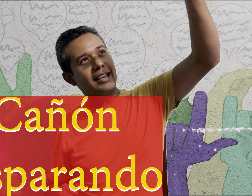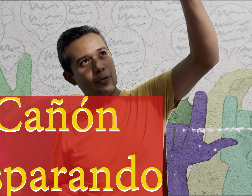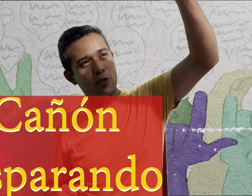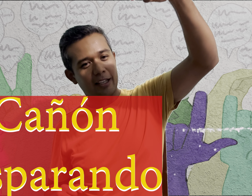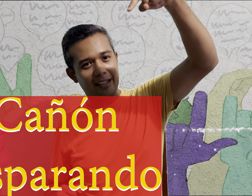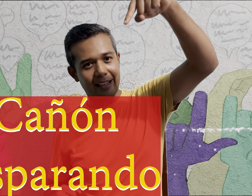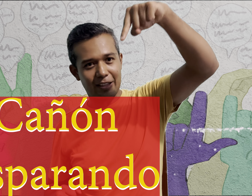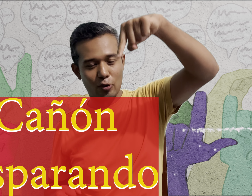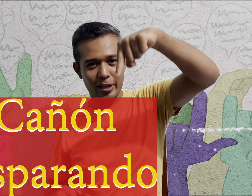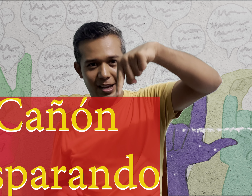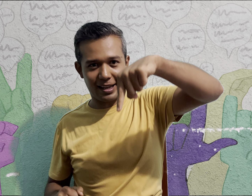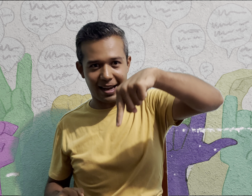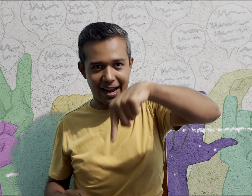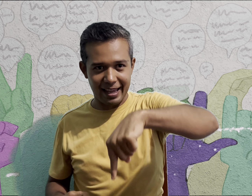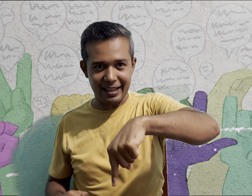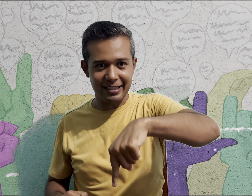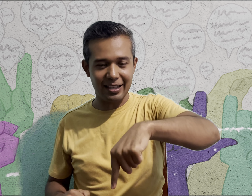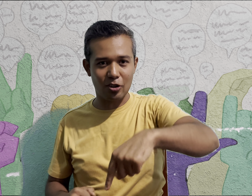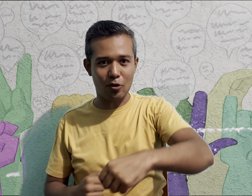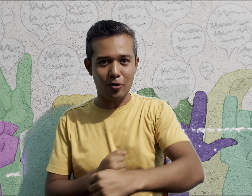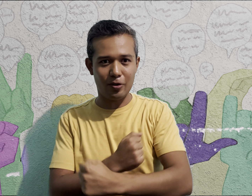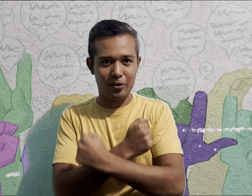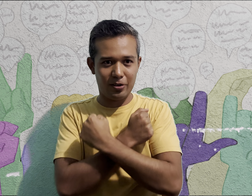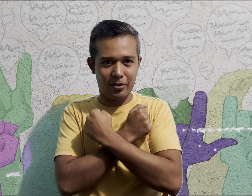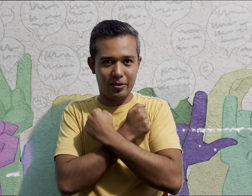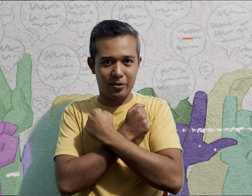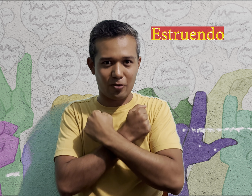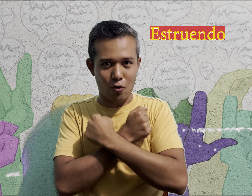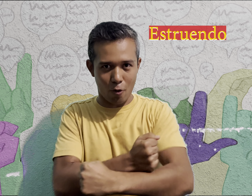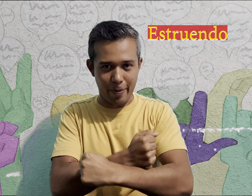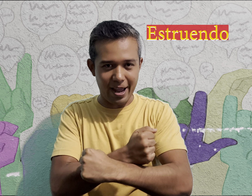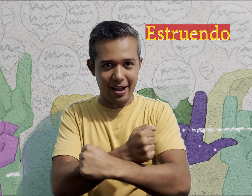Seguimos la trayectoria que cae en el centro, golpea